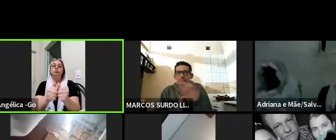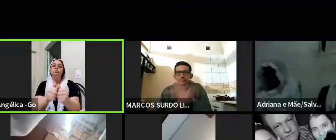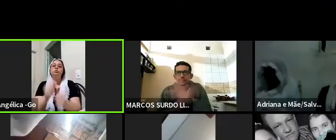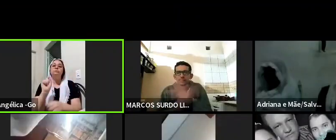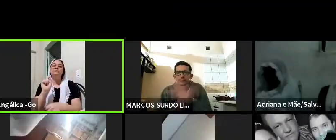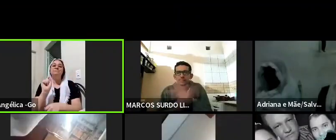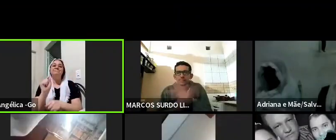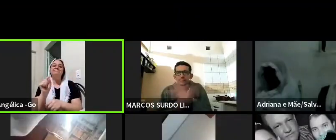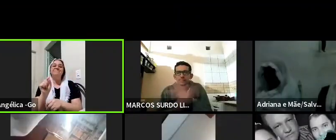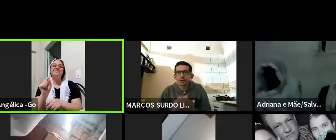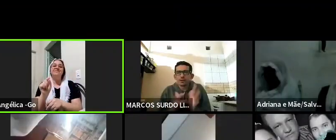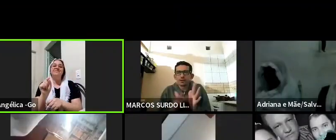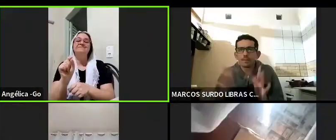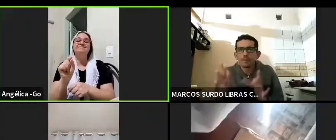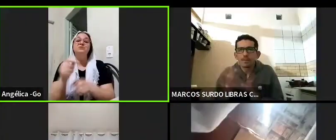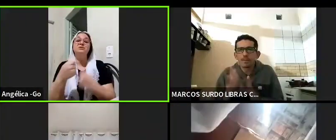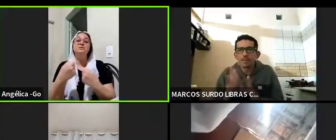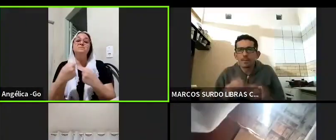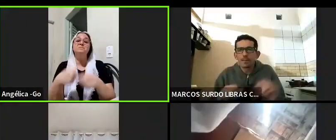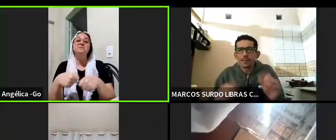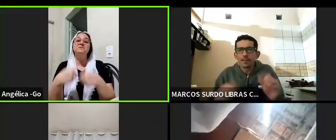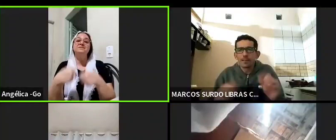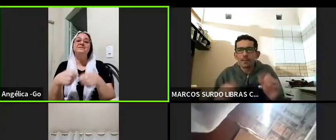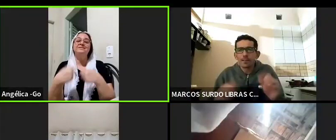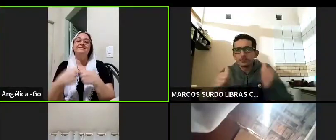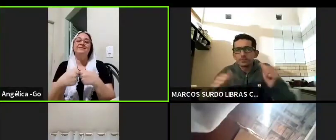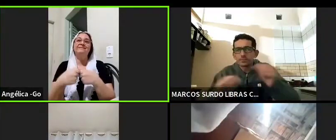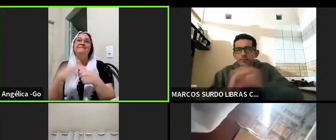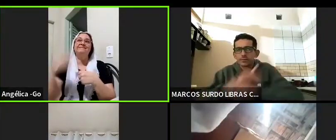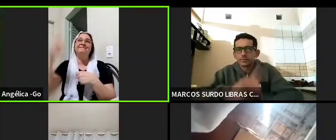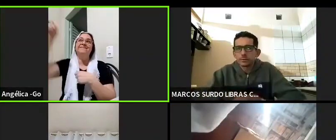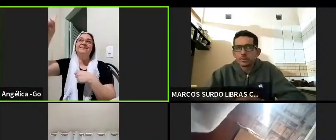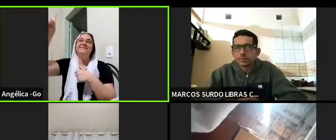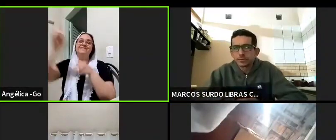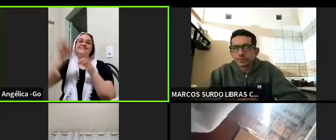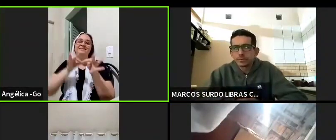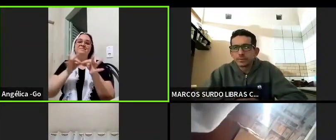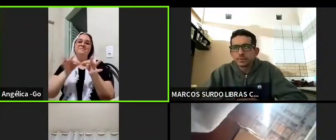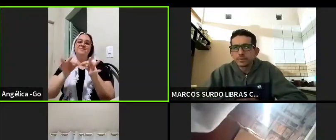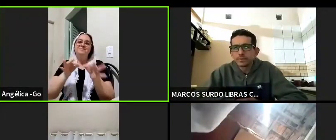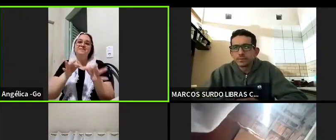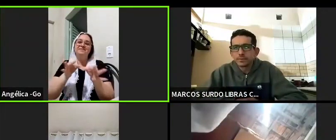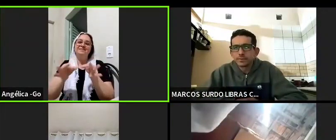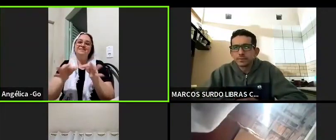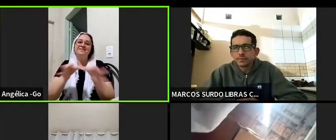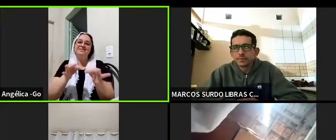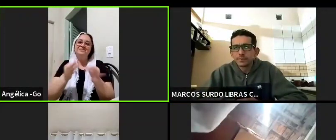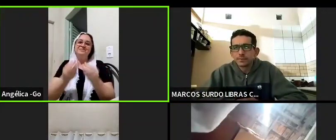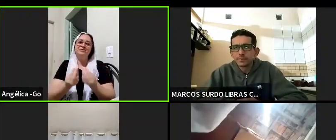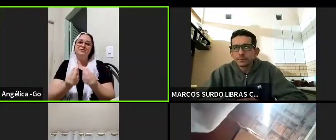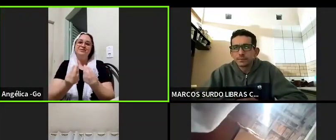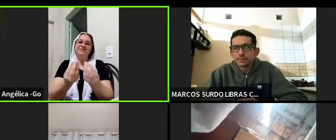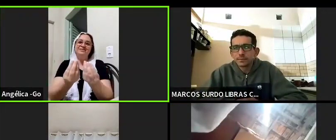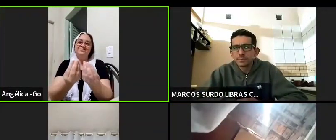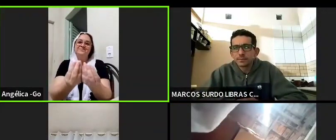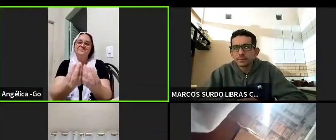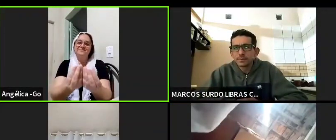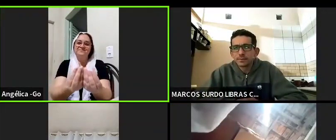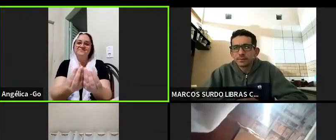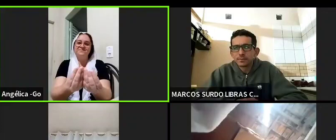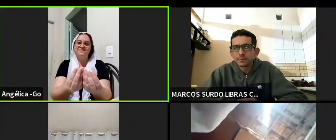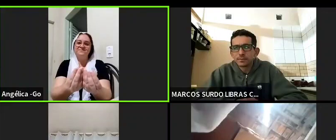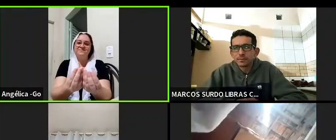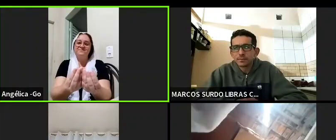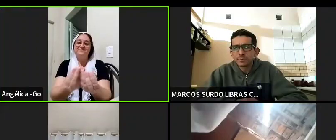esta palavra, a renovar as tuas forças. Eu vou começar a renovar, aumentar